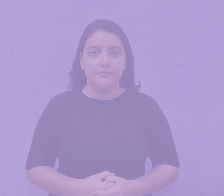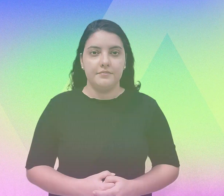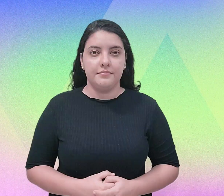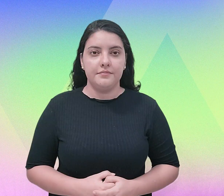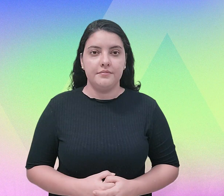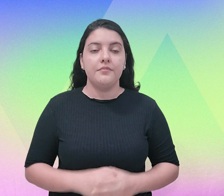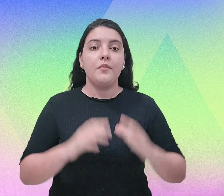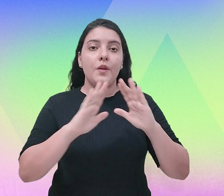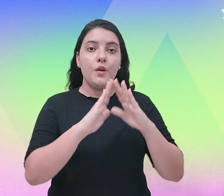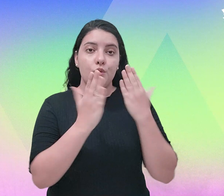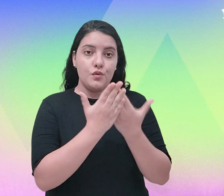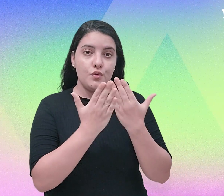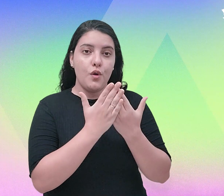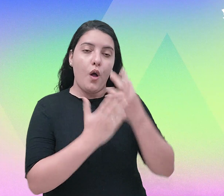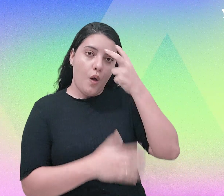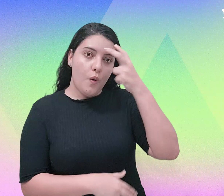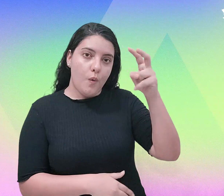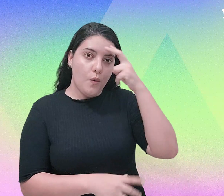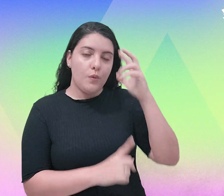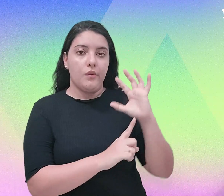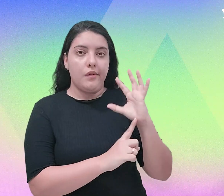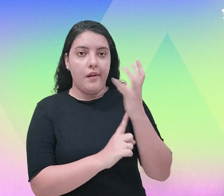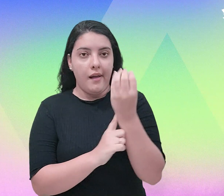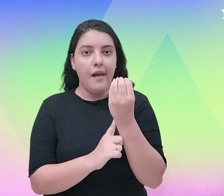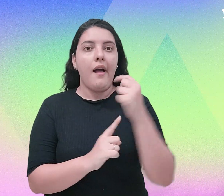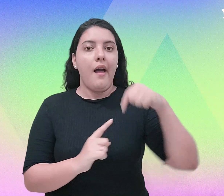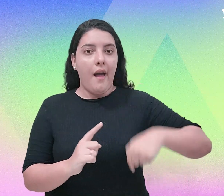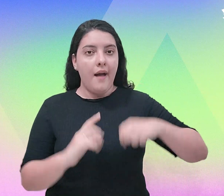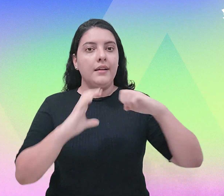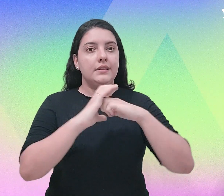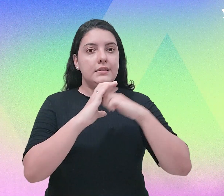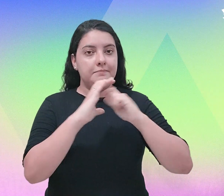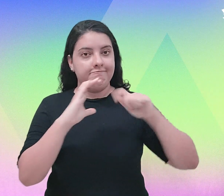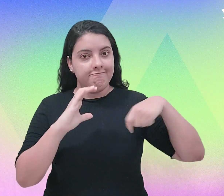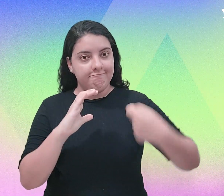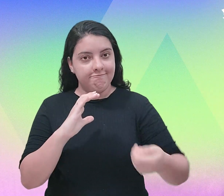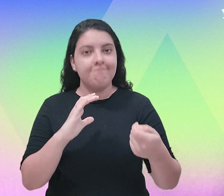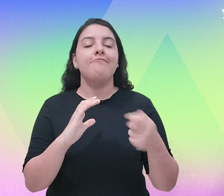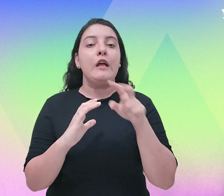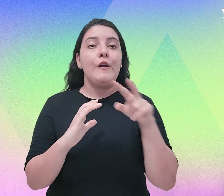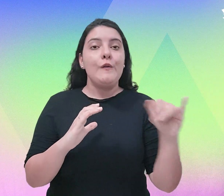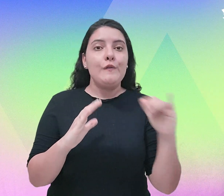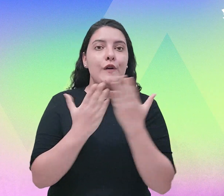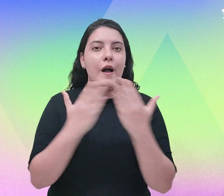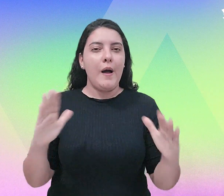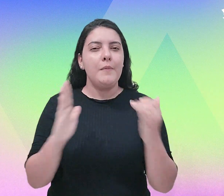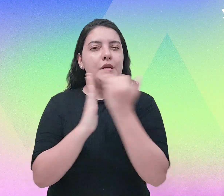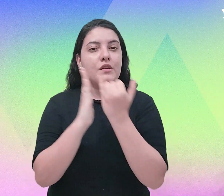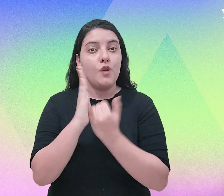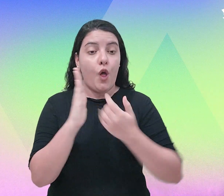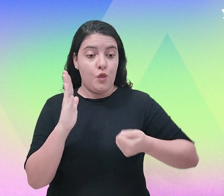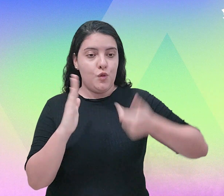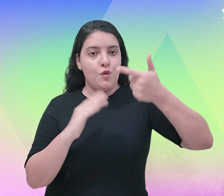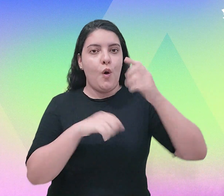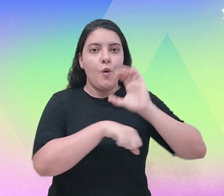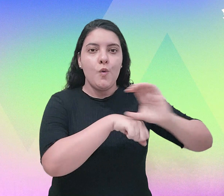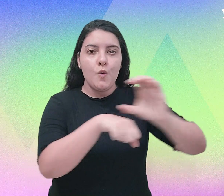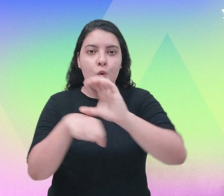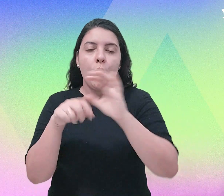e a escola de cultura e artes do Centro Cultural Bom Jardim abre inscrições para 12 cursos livres e atenderá público de todas as idades